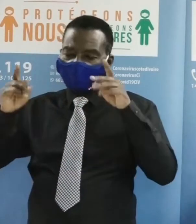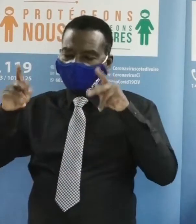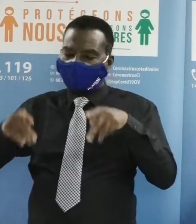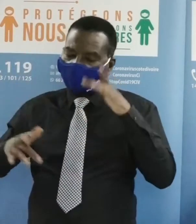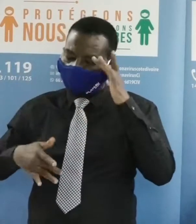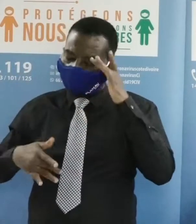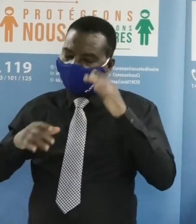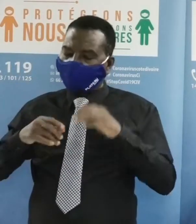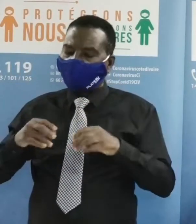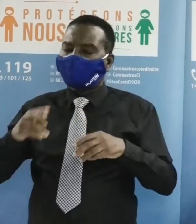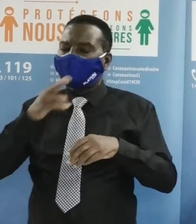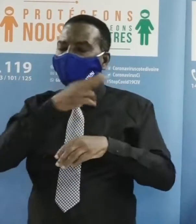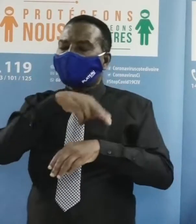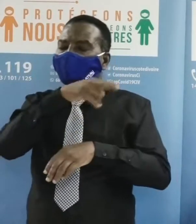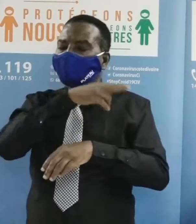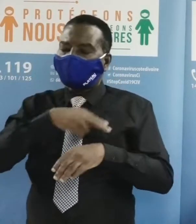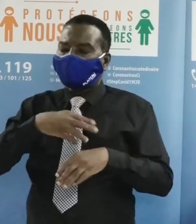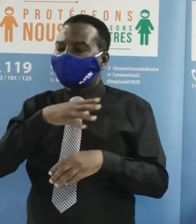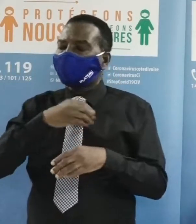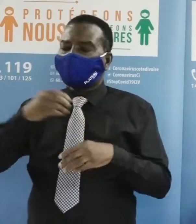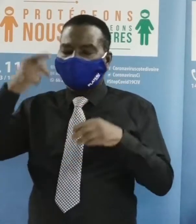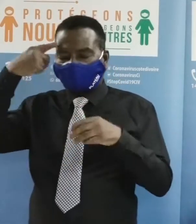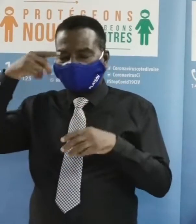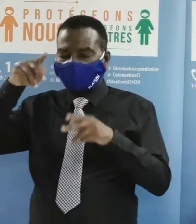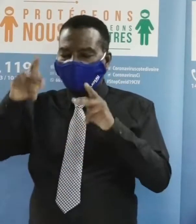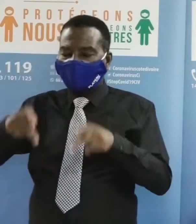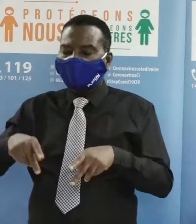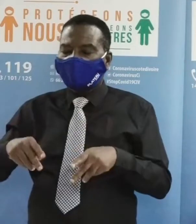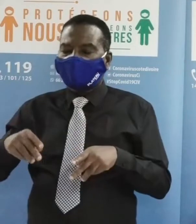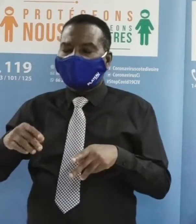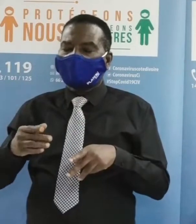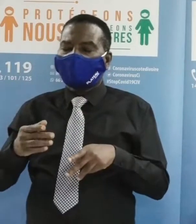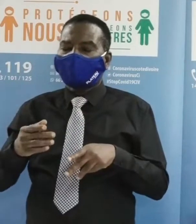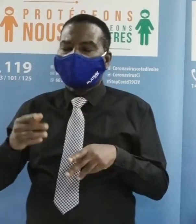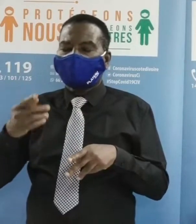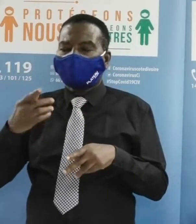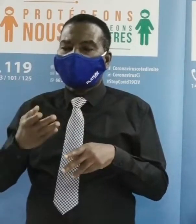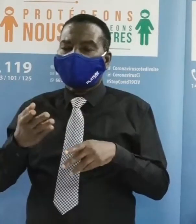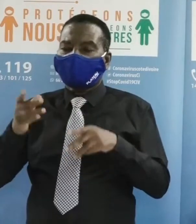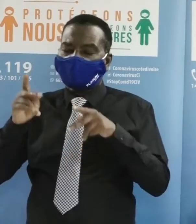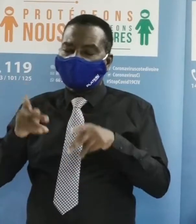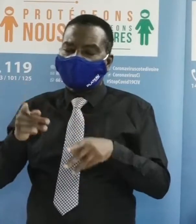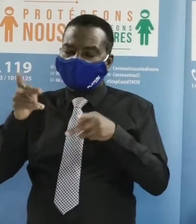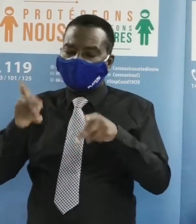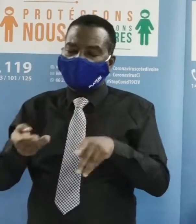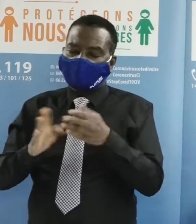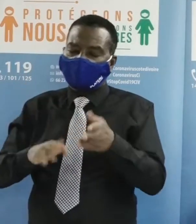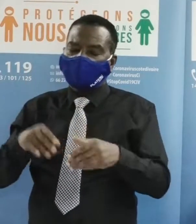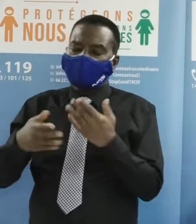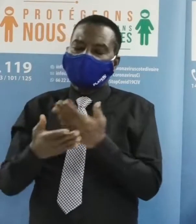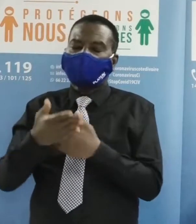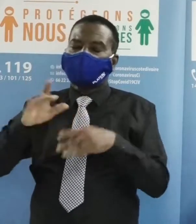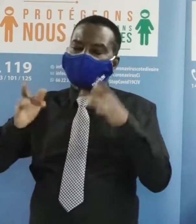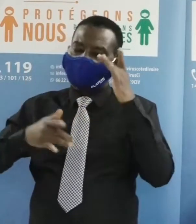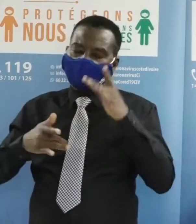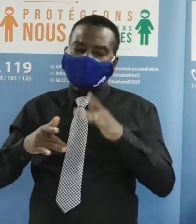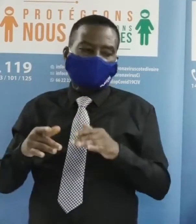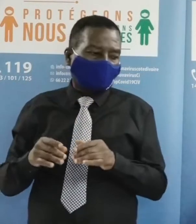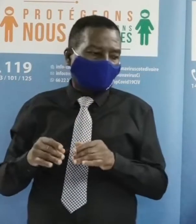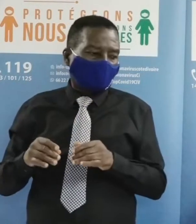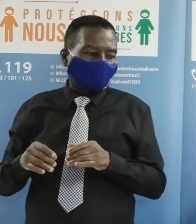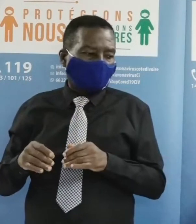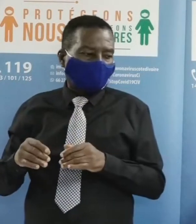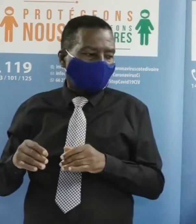subtilisés dans nos hôpitaux et puis pour les personnes qui ont été endeuillées par la maladie je pense que il faut savoir raison garder